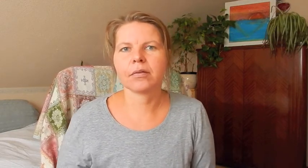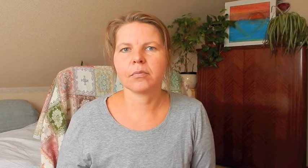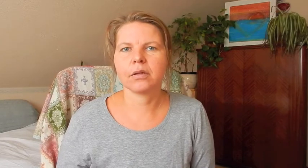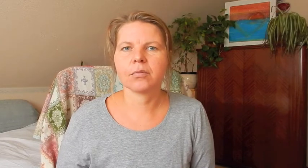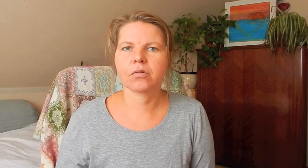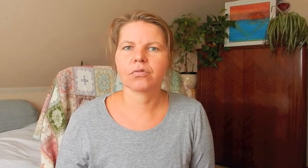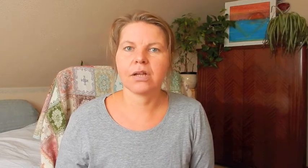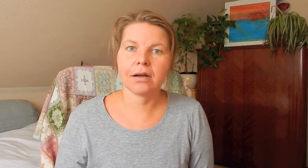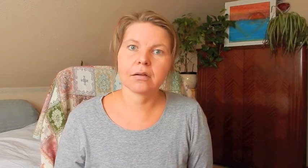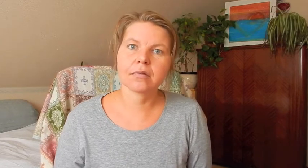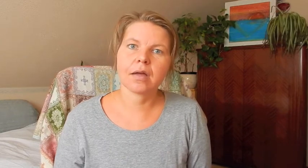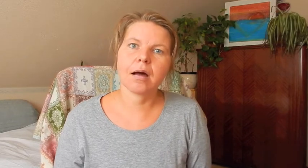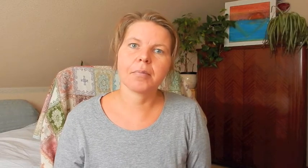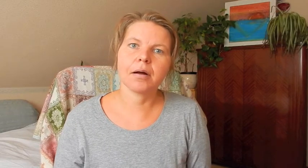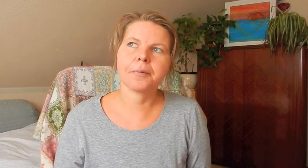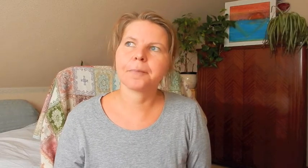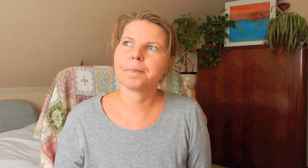sie mir nicht mehr so viel Angst, aber